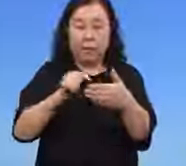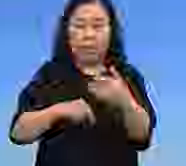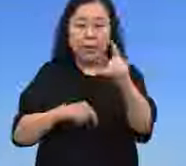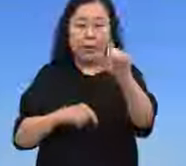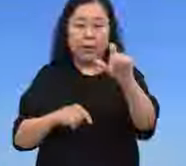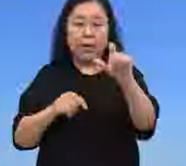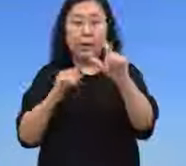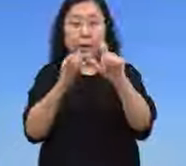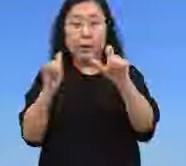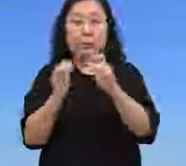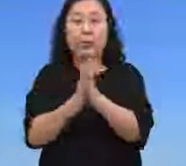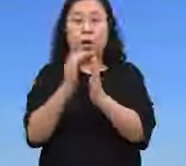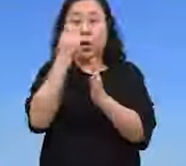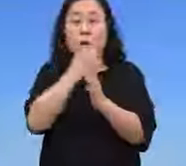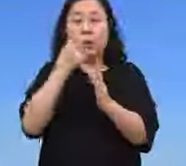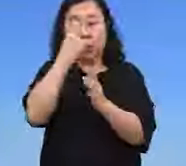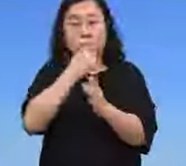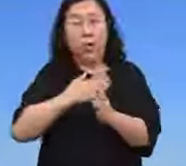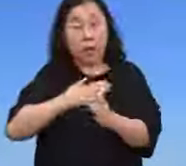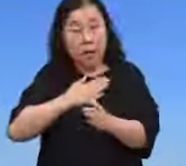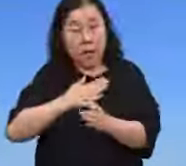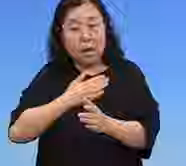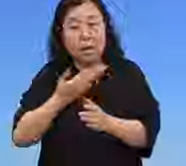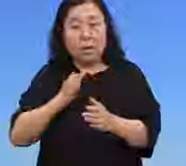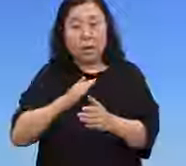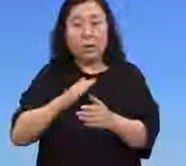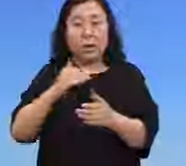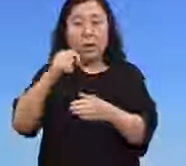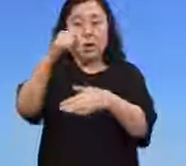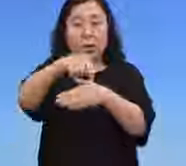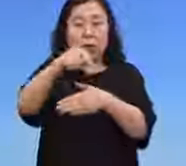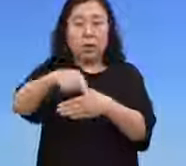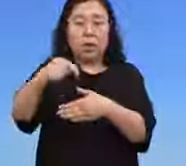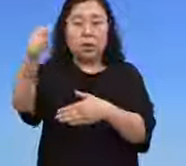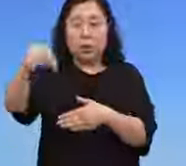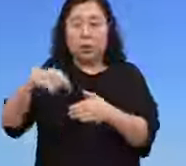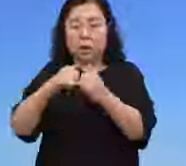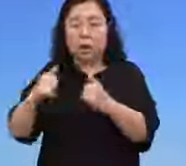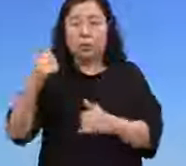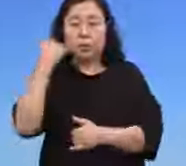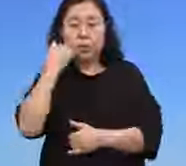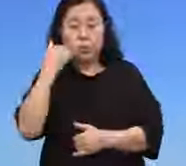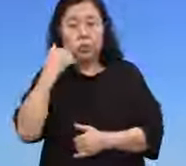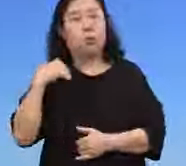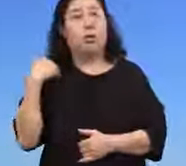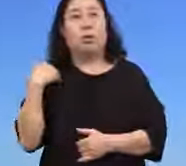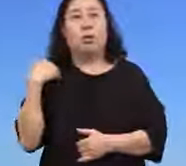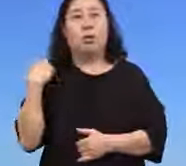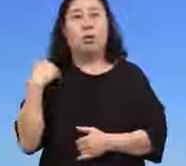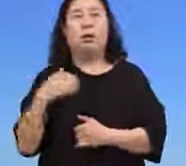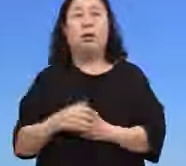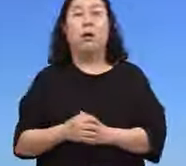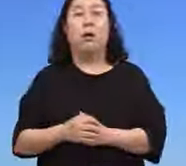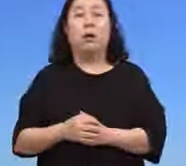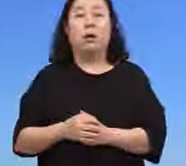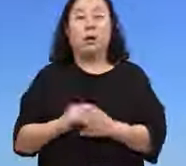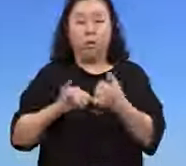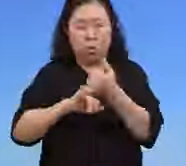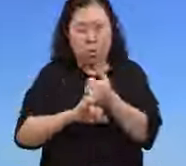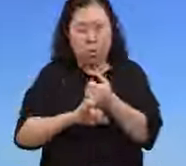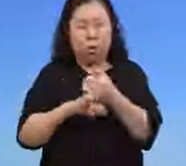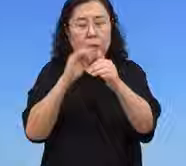부교역자로 올해 얼굴이라도 익었지, 외부에서 모시는 당신들이야 지금 누군지도 모르는데